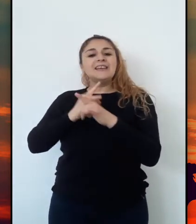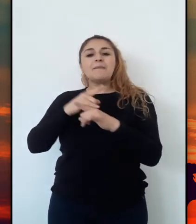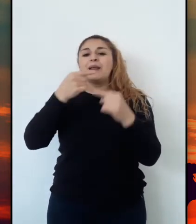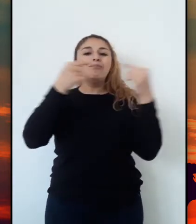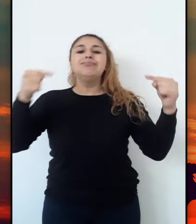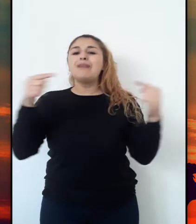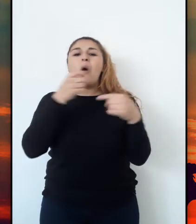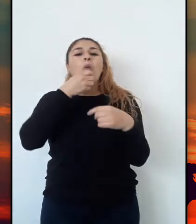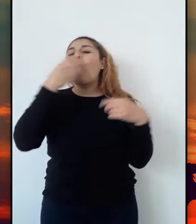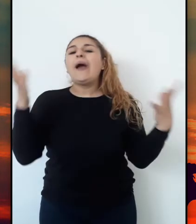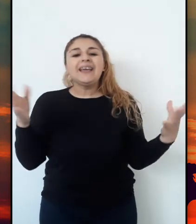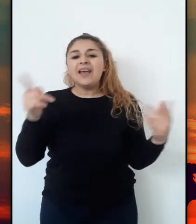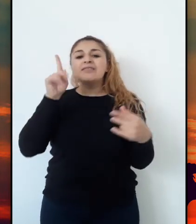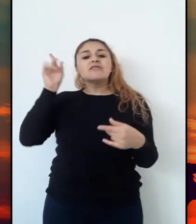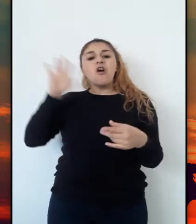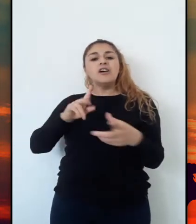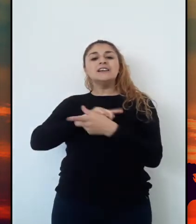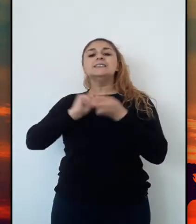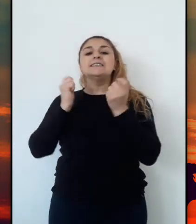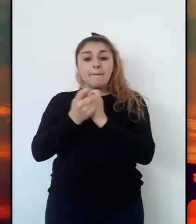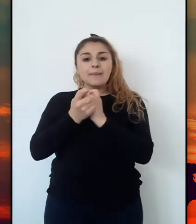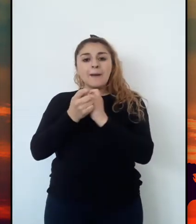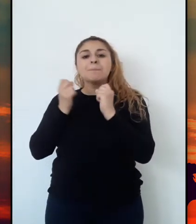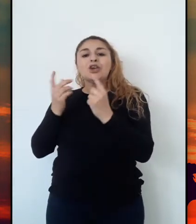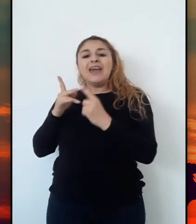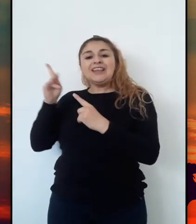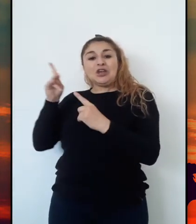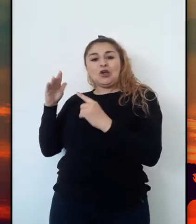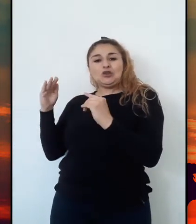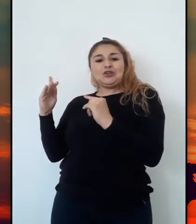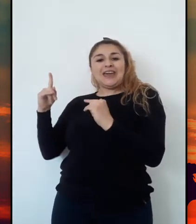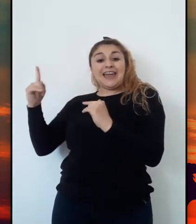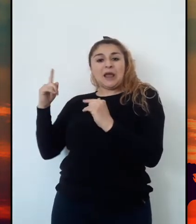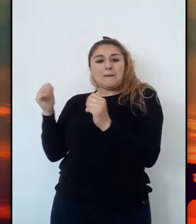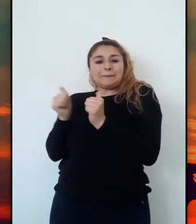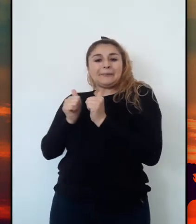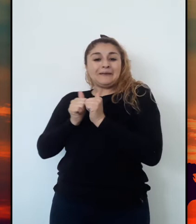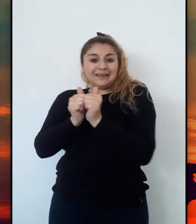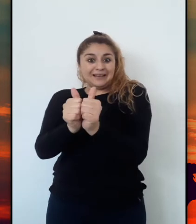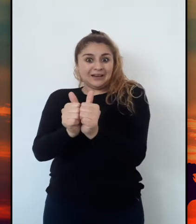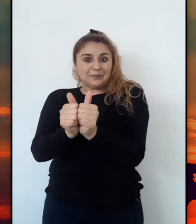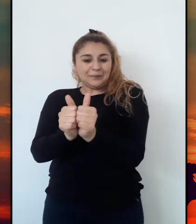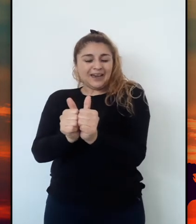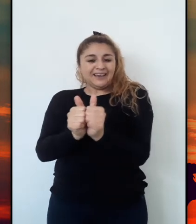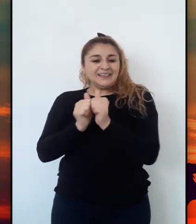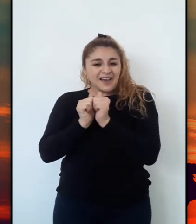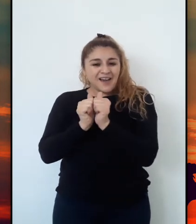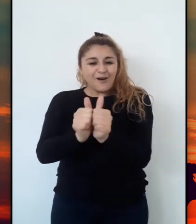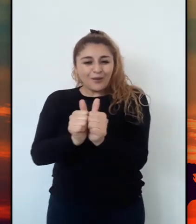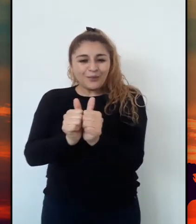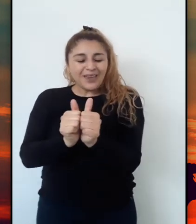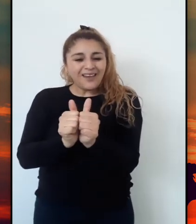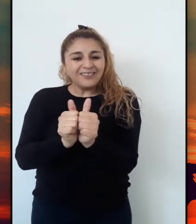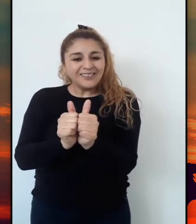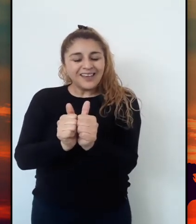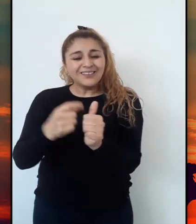Pour accomplir ce qui arrive aujourd'hui. Para cumplir lo que está pasando hoy. Pour sauver la vie